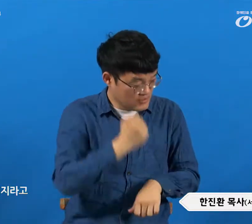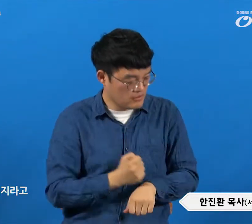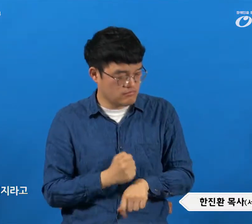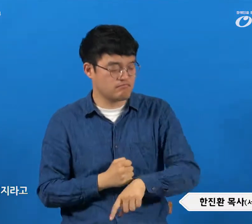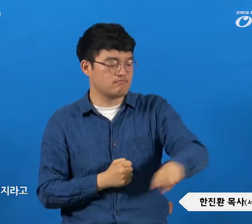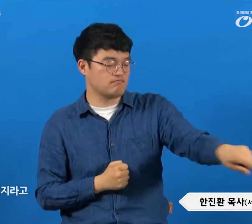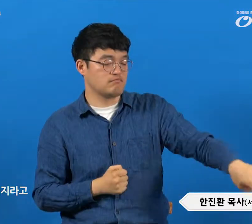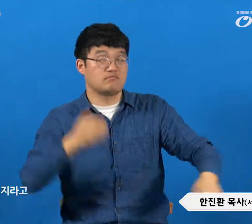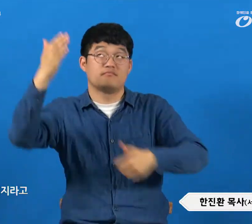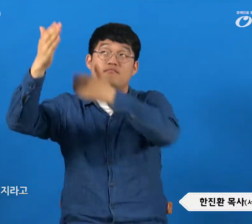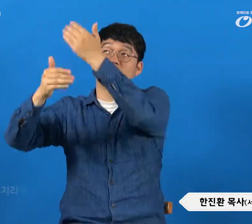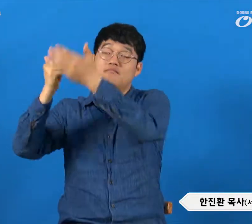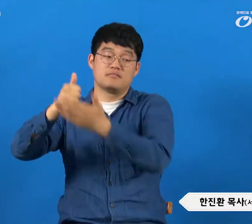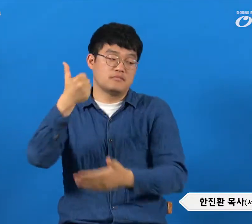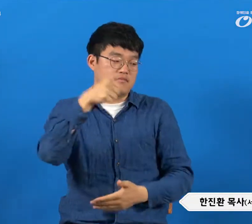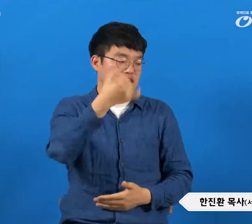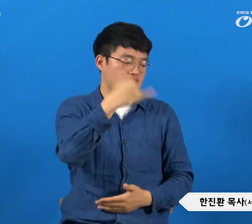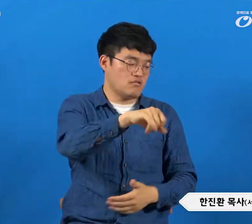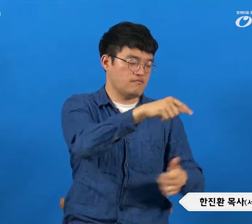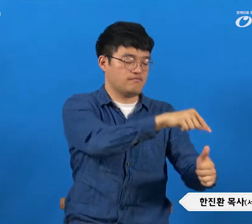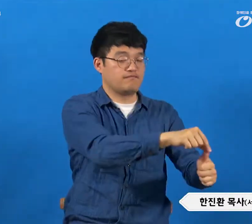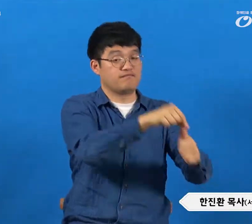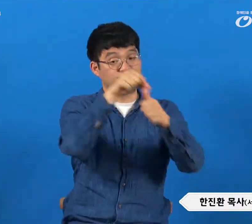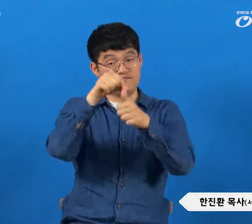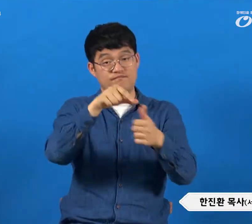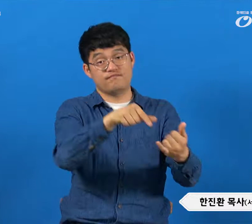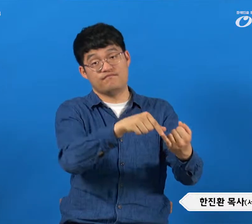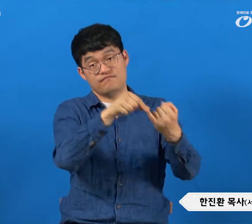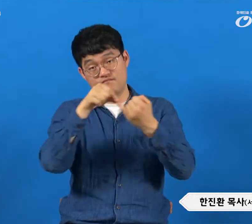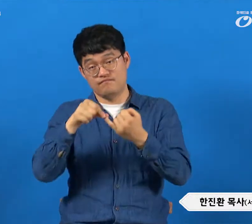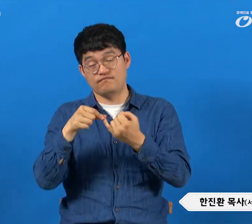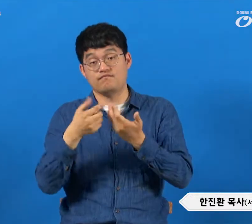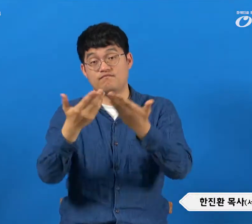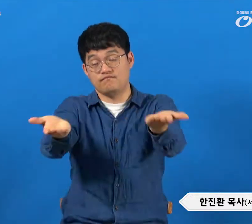하나님의 자녀로 이렇게 삼아 주셨습니다.